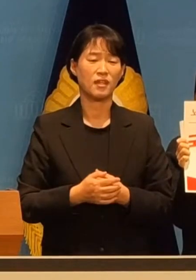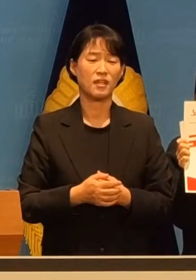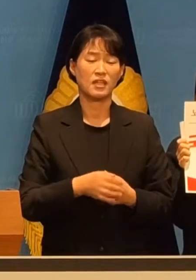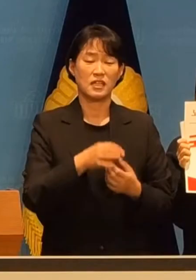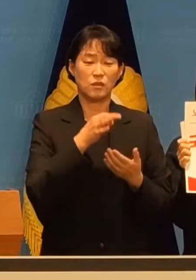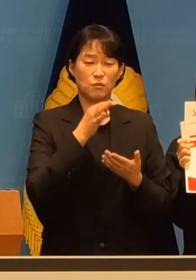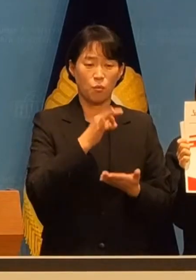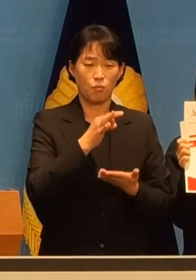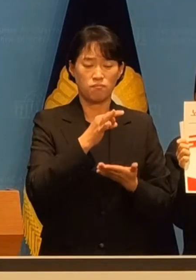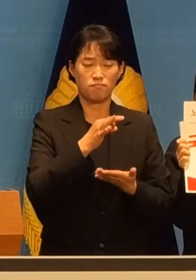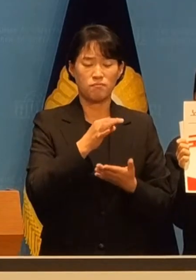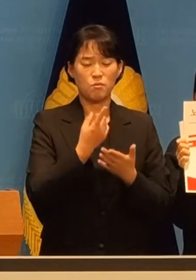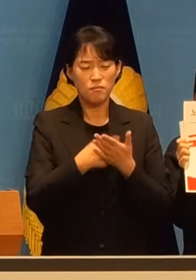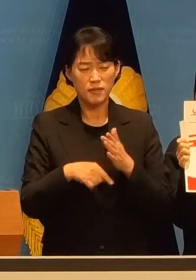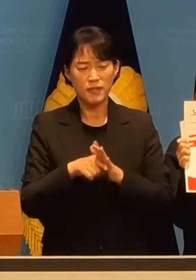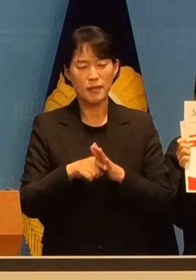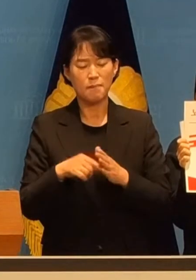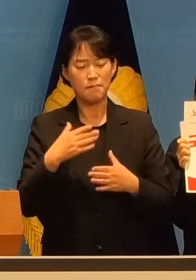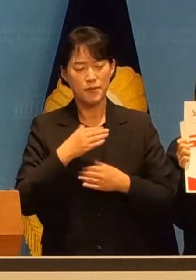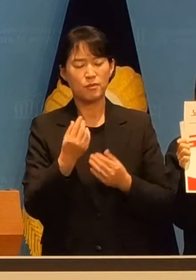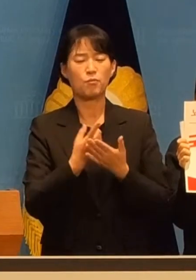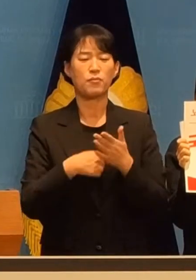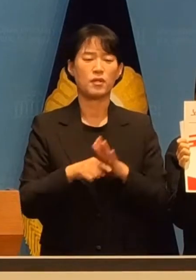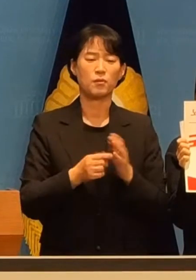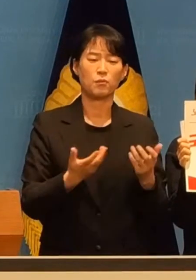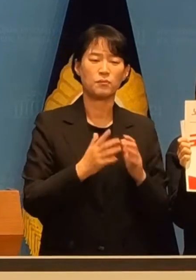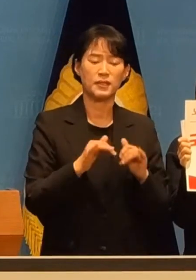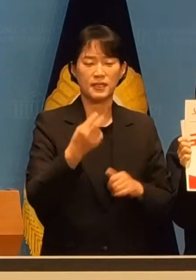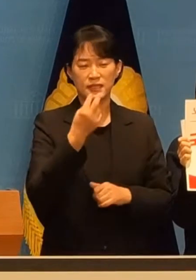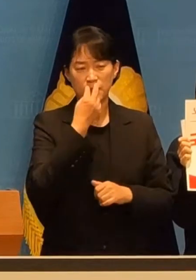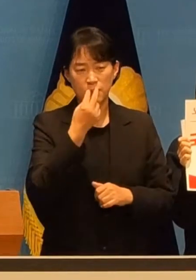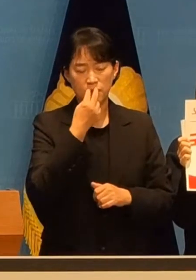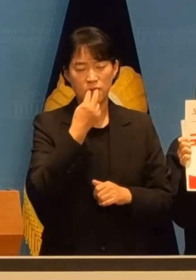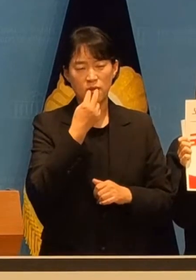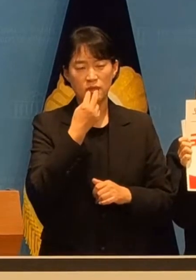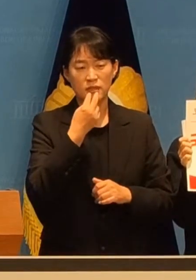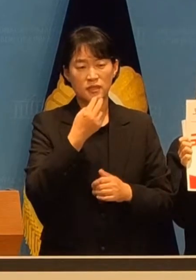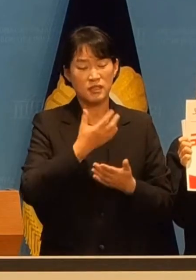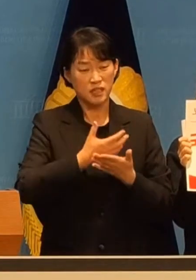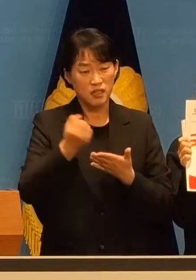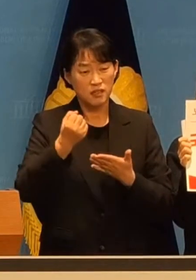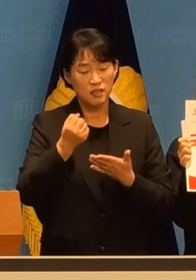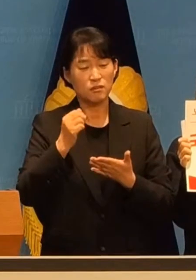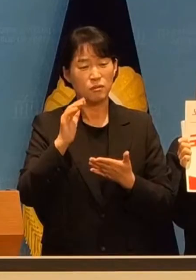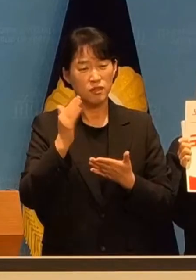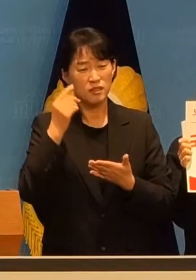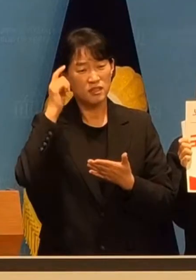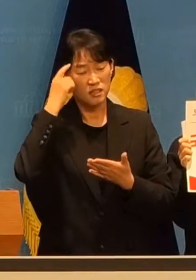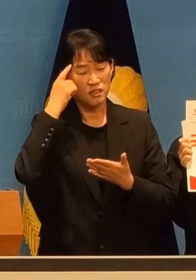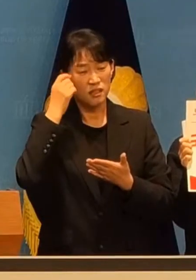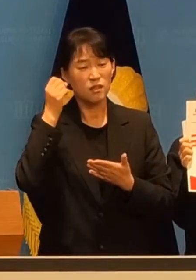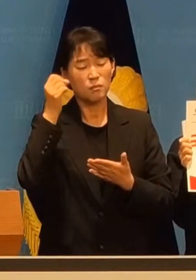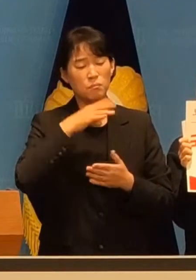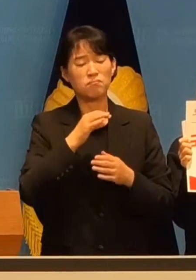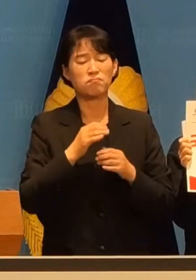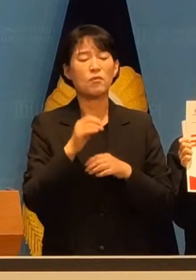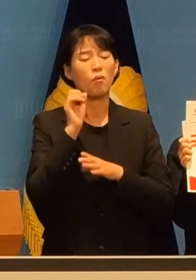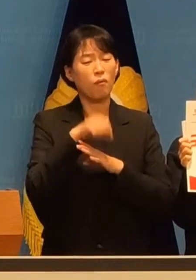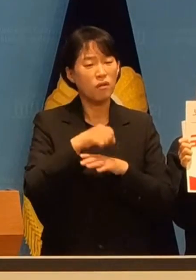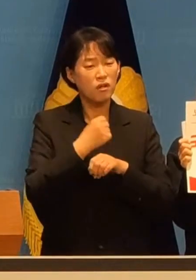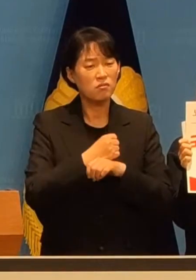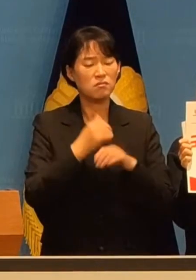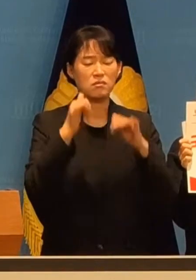위해 생활의 작은 편의를 위해 노동자의 생명을 갈아 넣어도 된다는 생각과 이를 용인하는 구조를 방치하는